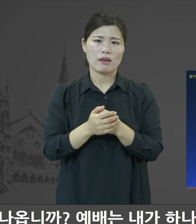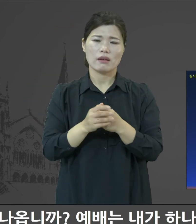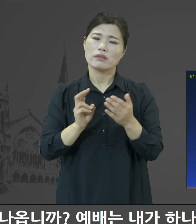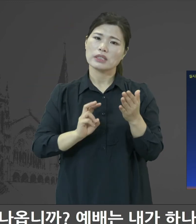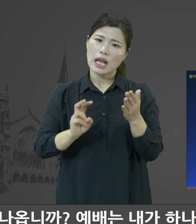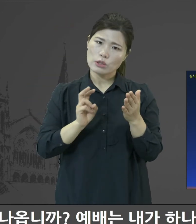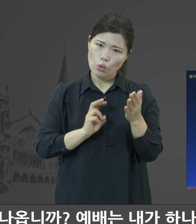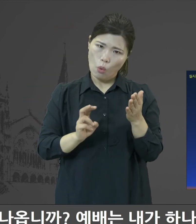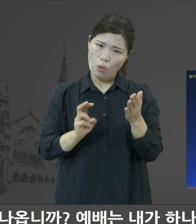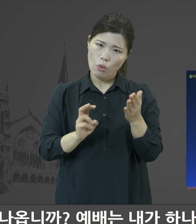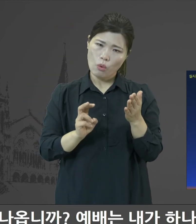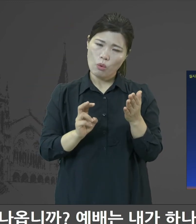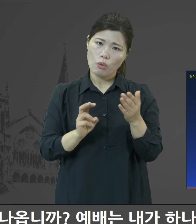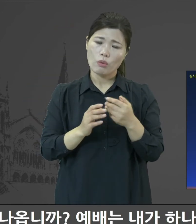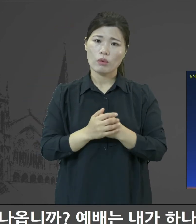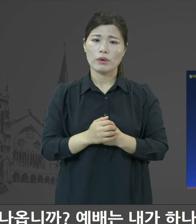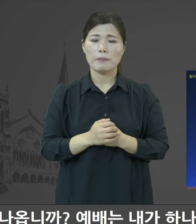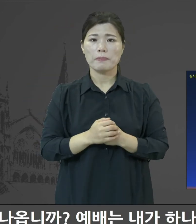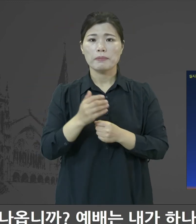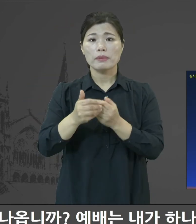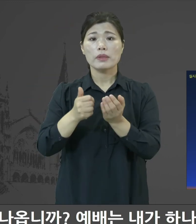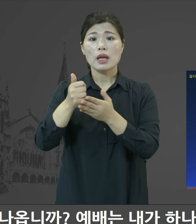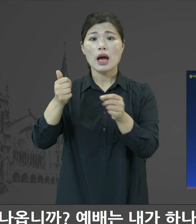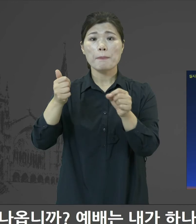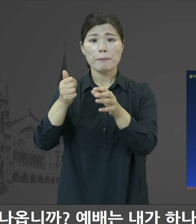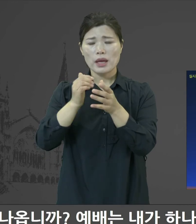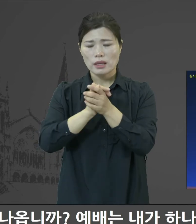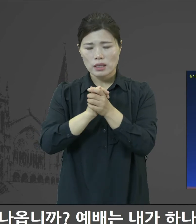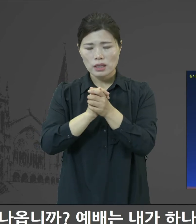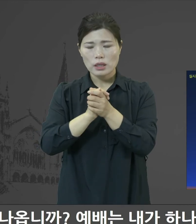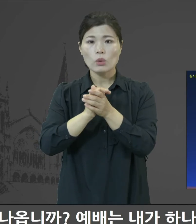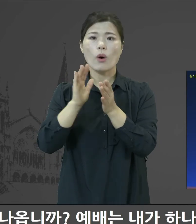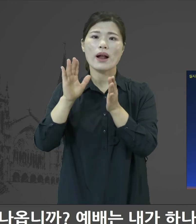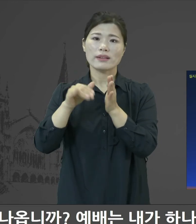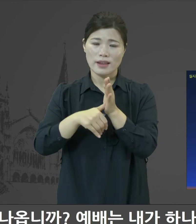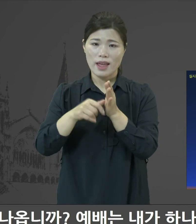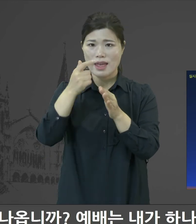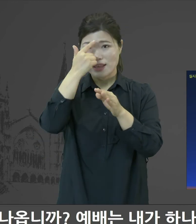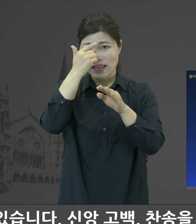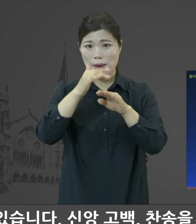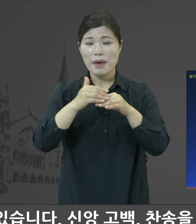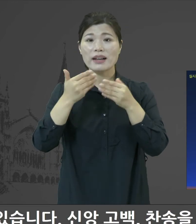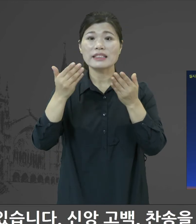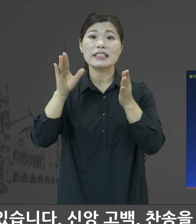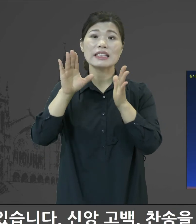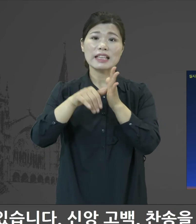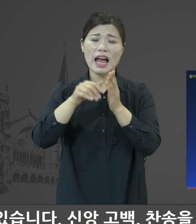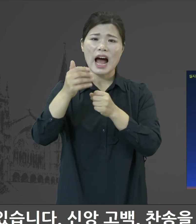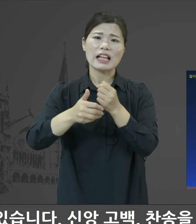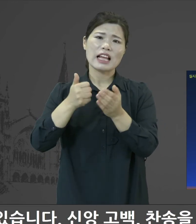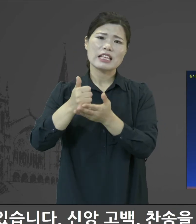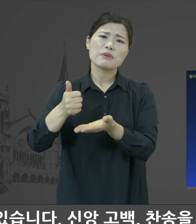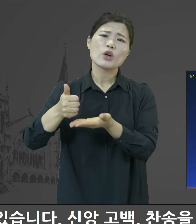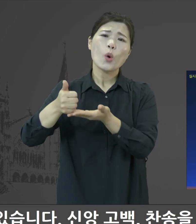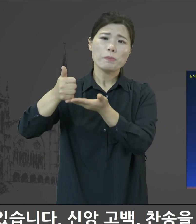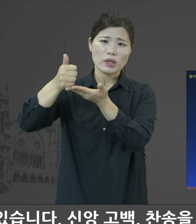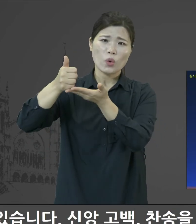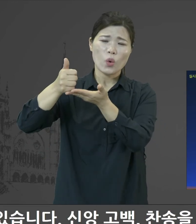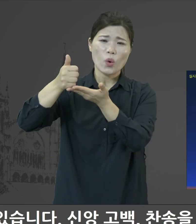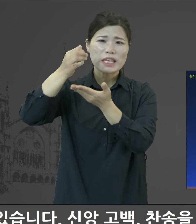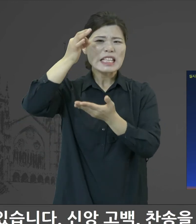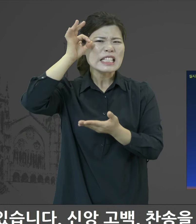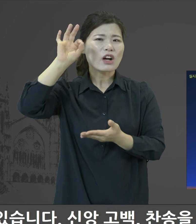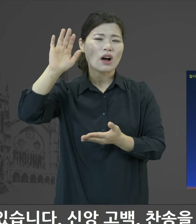때, 하나님 앞에 기도를 드릴 때, 우리가 예배할 때 내가 하나님을 높이고 하나님을 인정하는